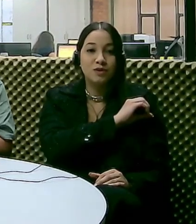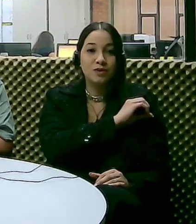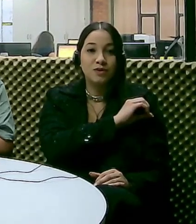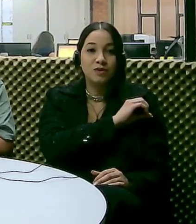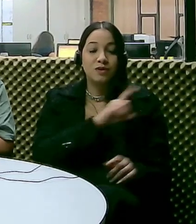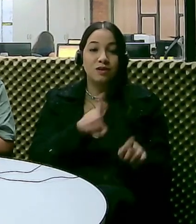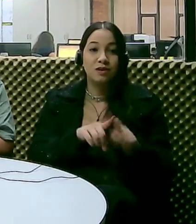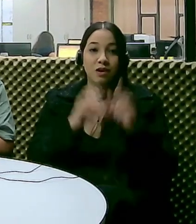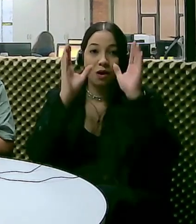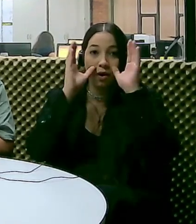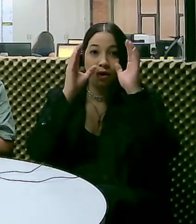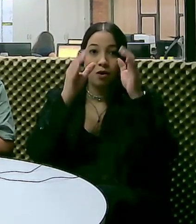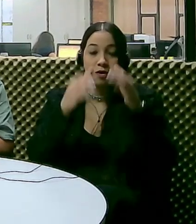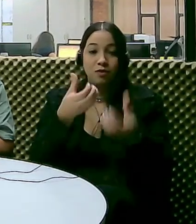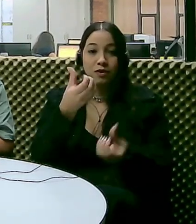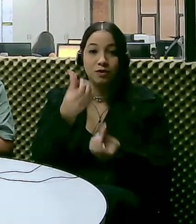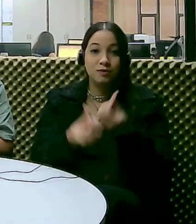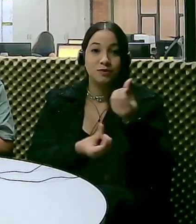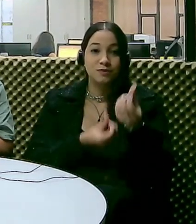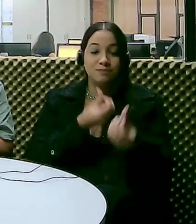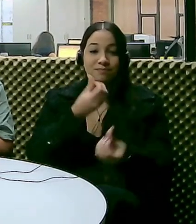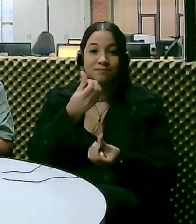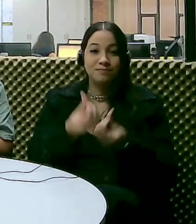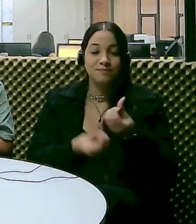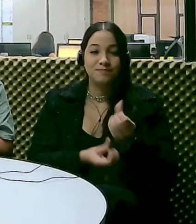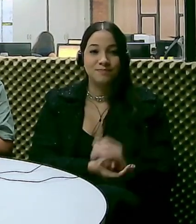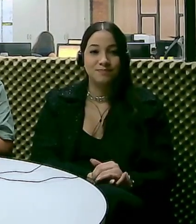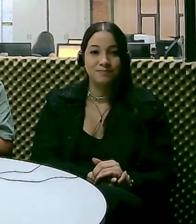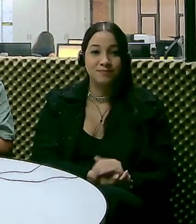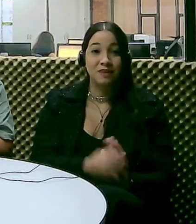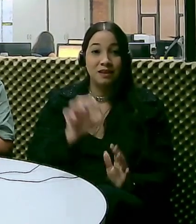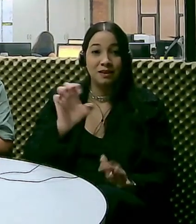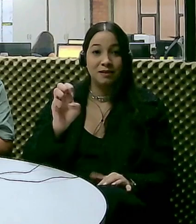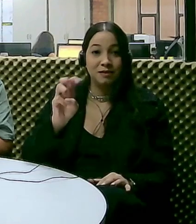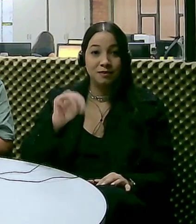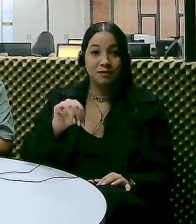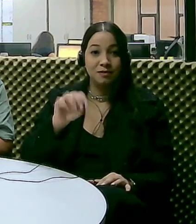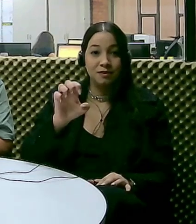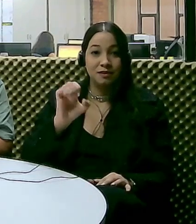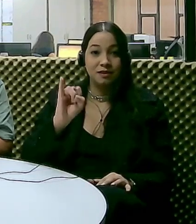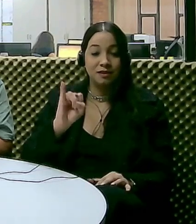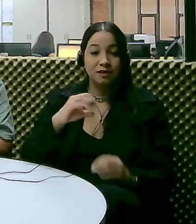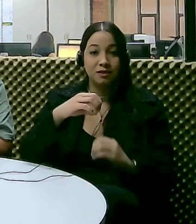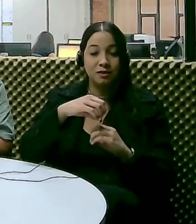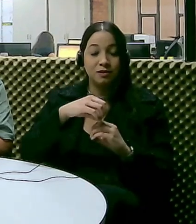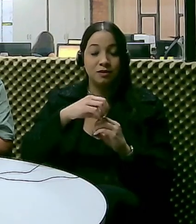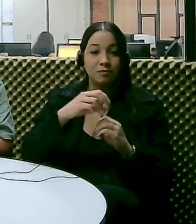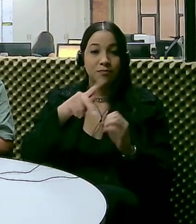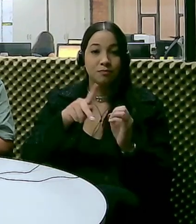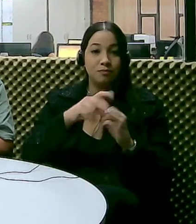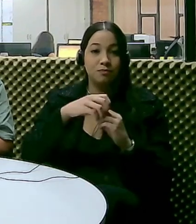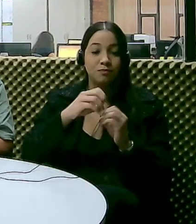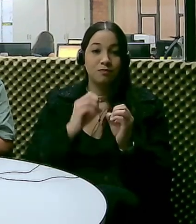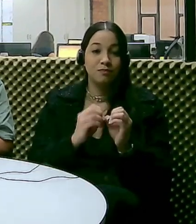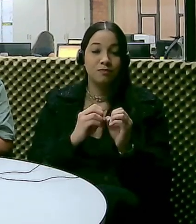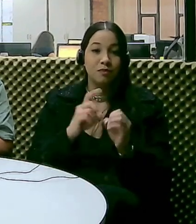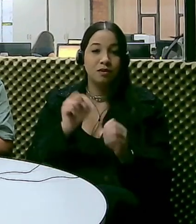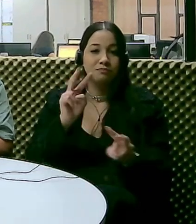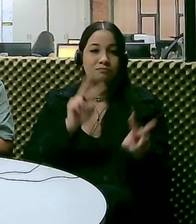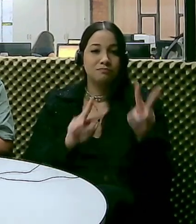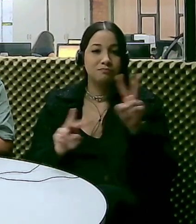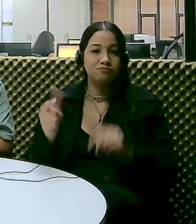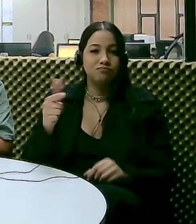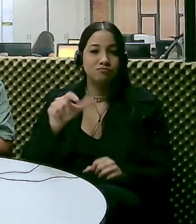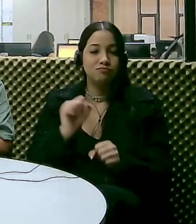formação voltada para jovens e adultos. Na EMEI Shopping Park, o retorno está condicionado a uma reavaliação